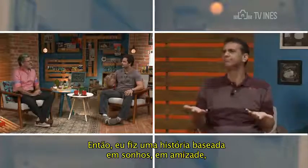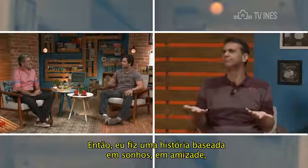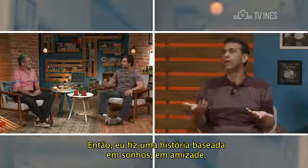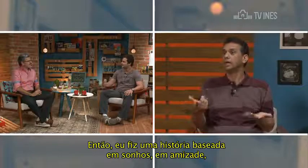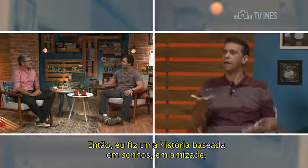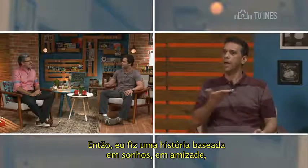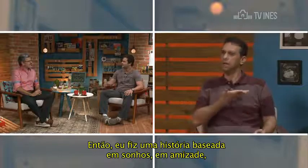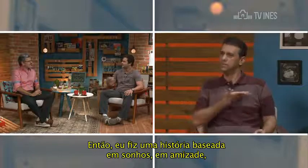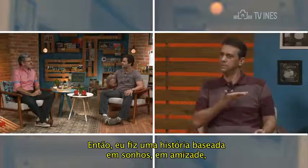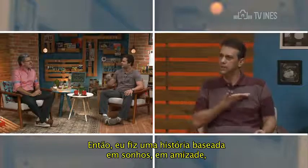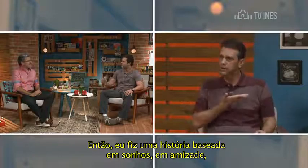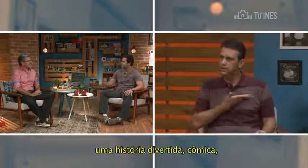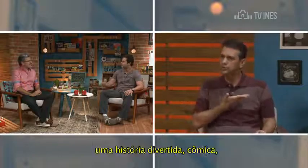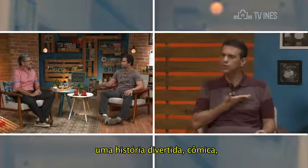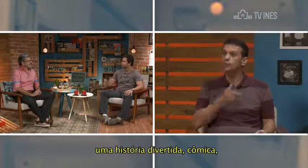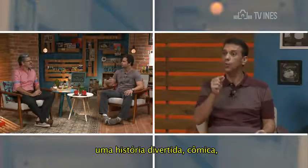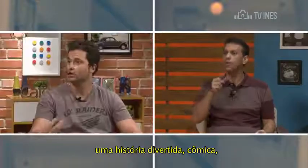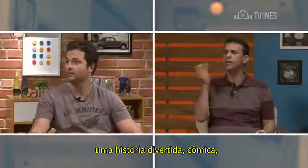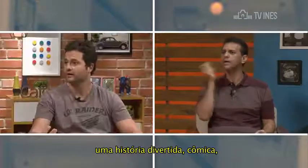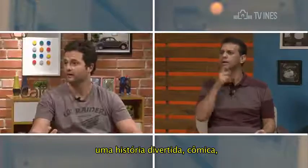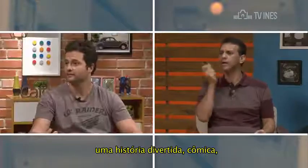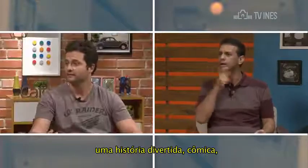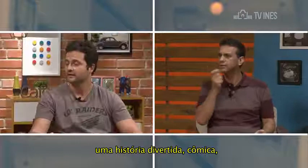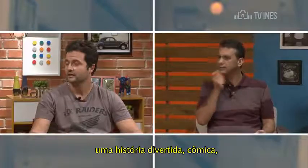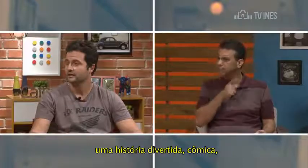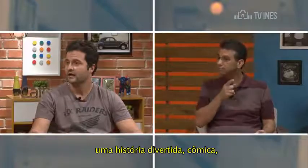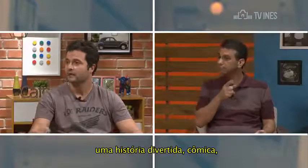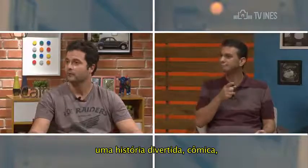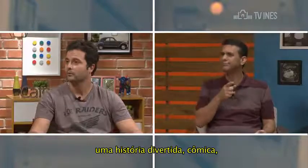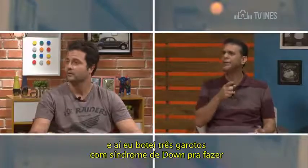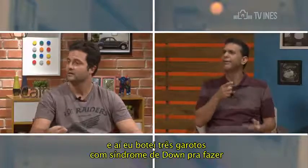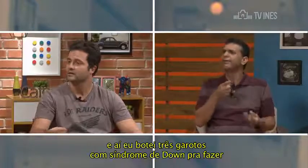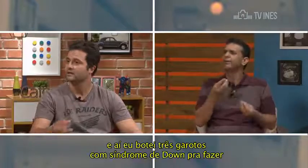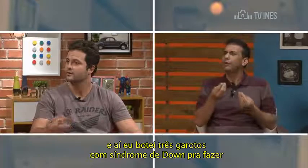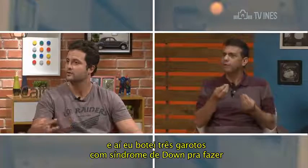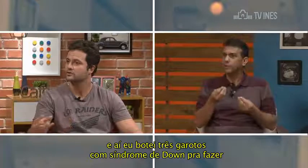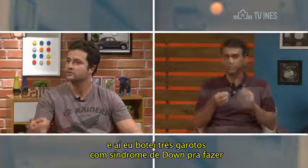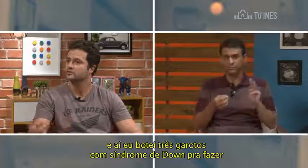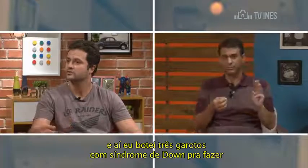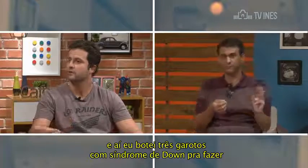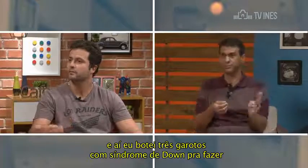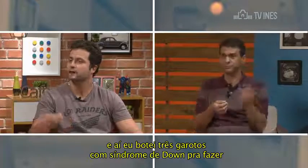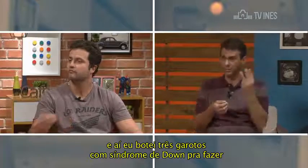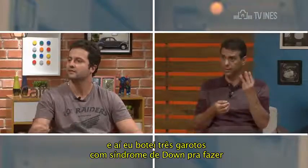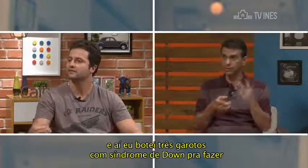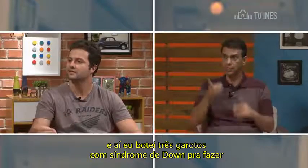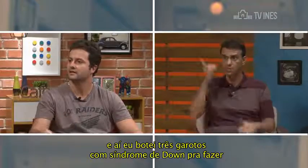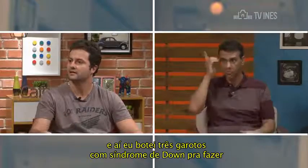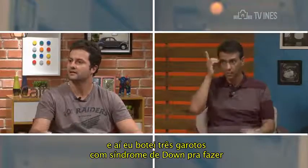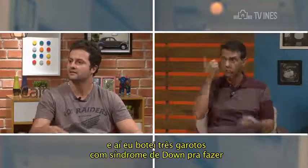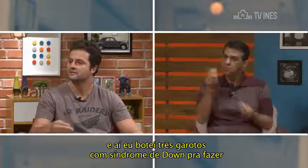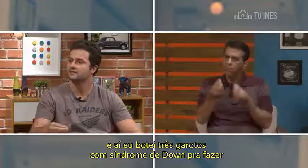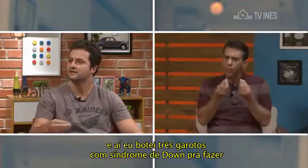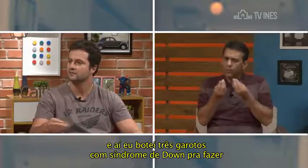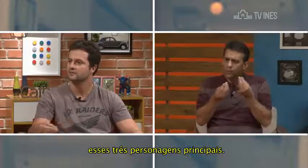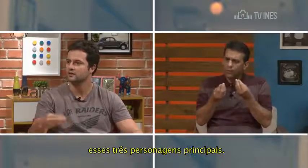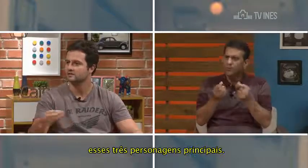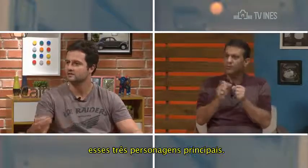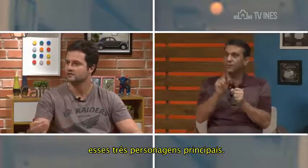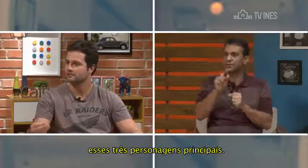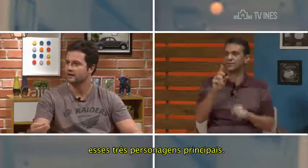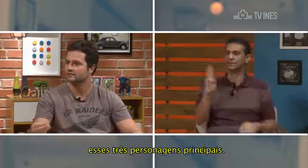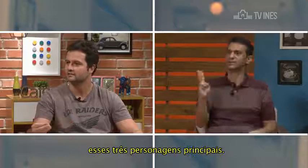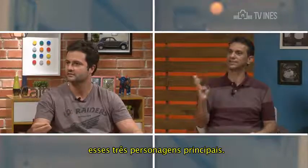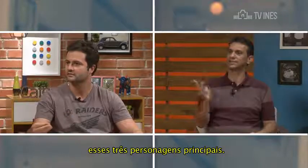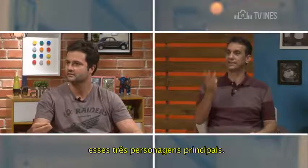em amizade, uma história divertida, cômica. E aí eu botei 3 garotos com síndrome de Down para fazer esses 3